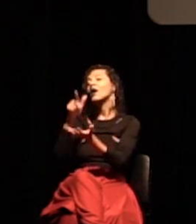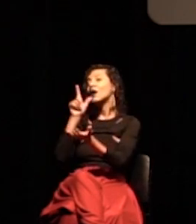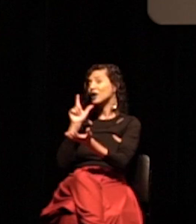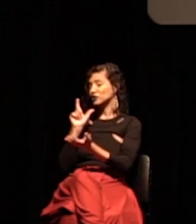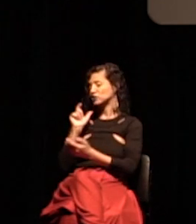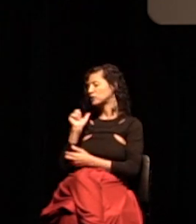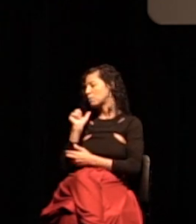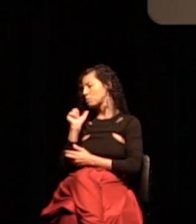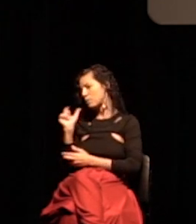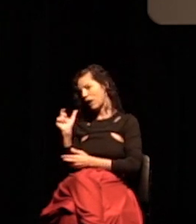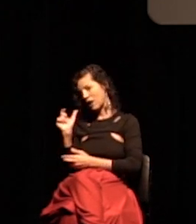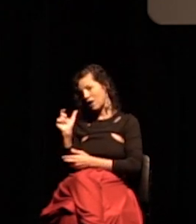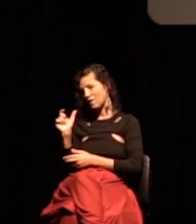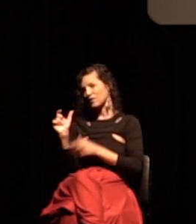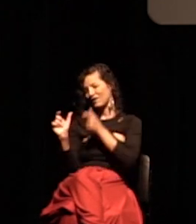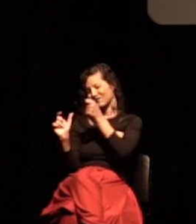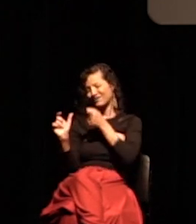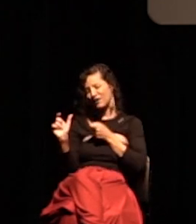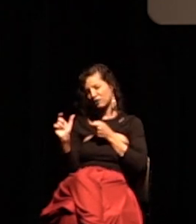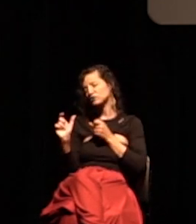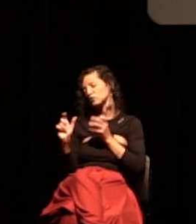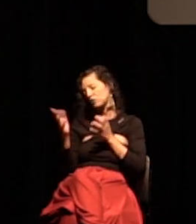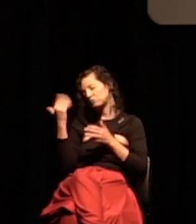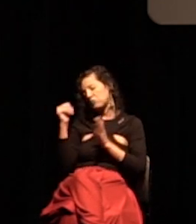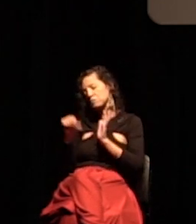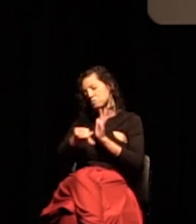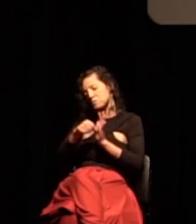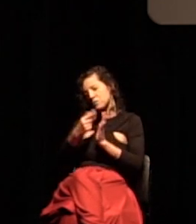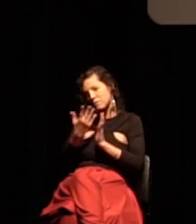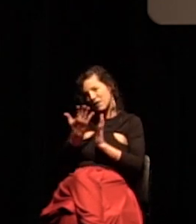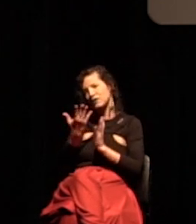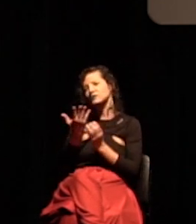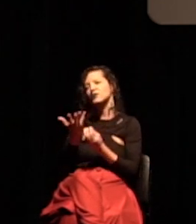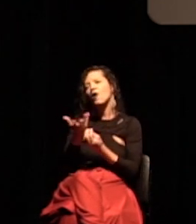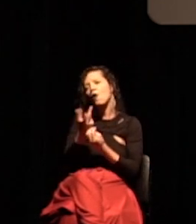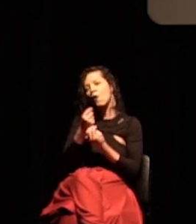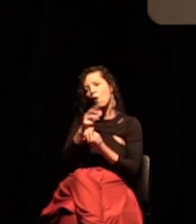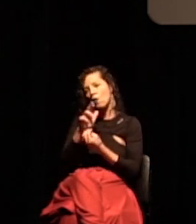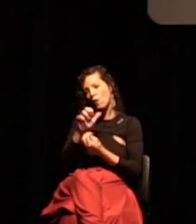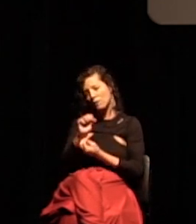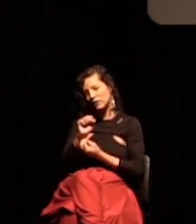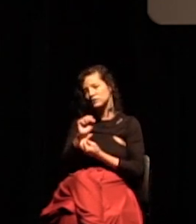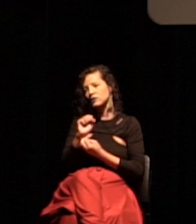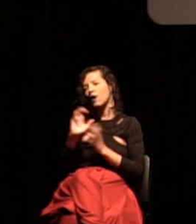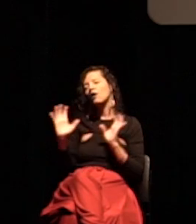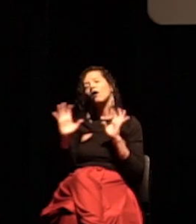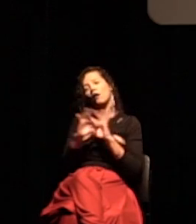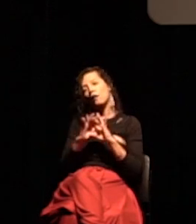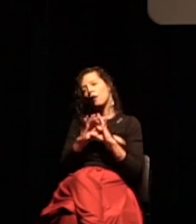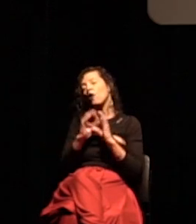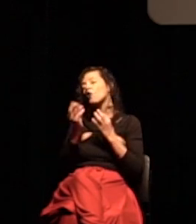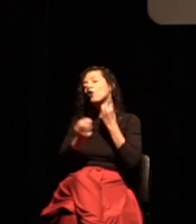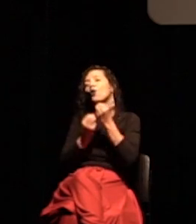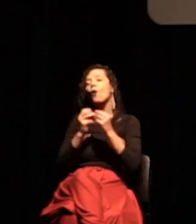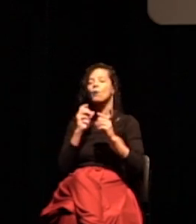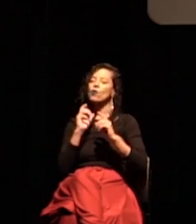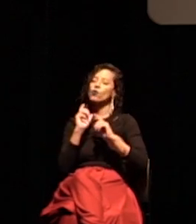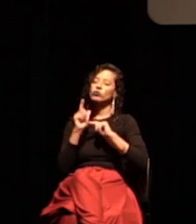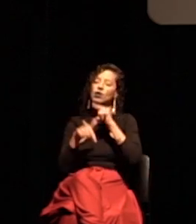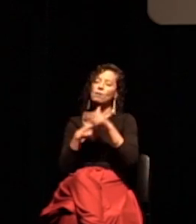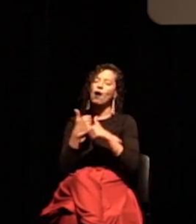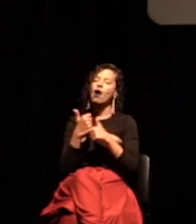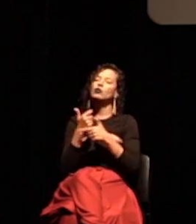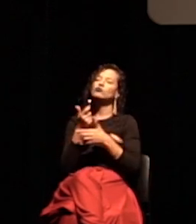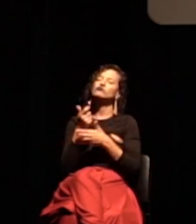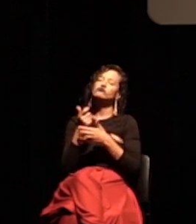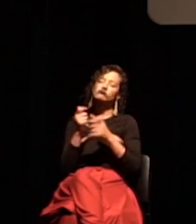e ao texto que, nas primeiras obras, era embutido na própria construção do trabalho, na